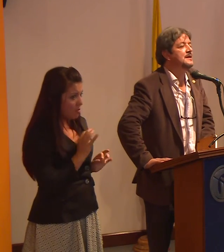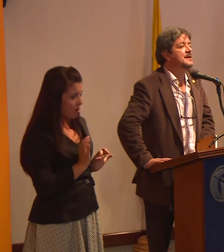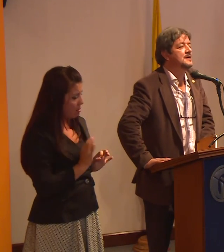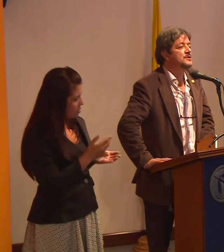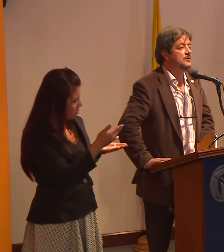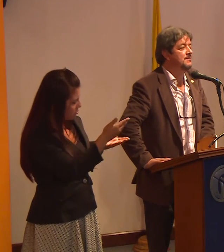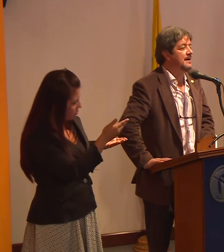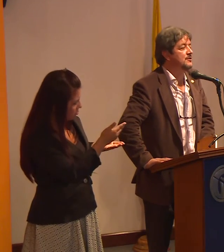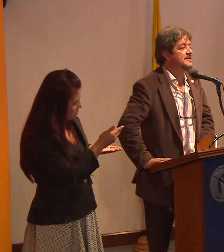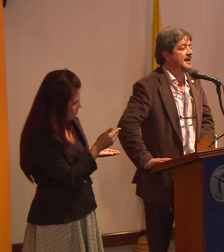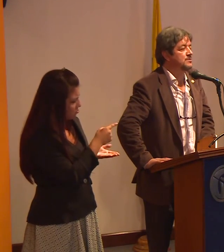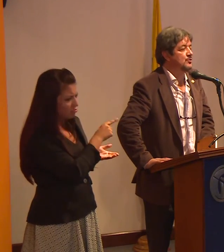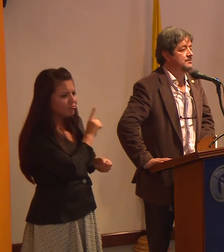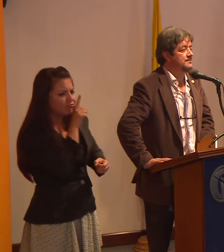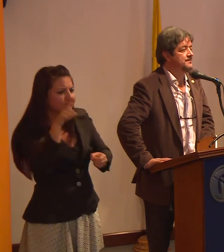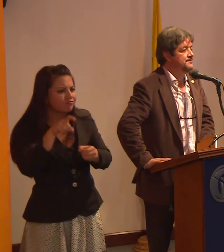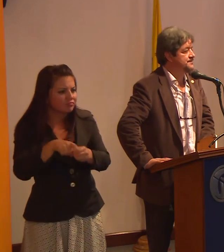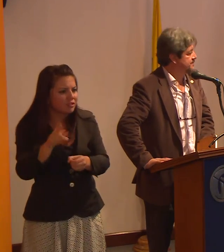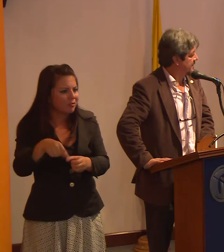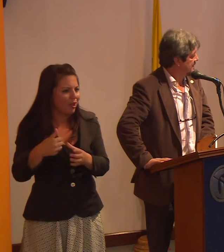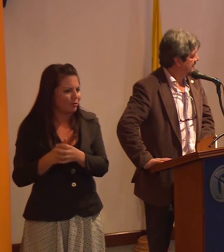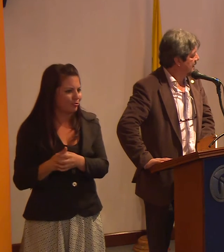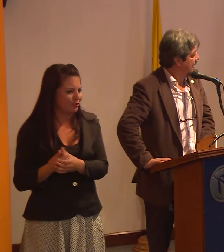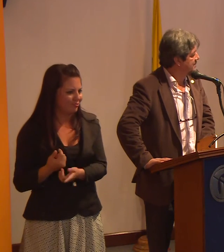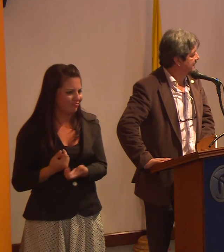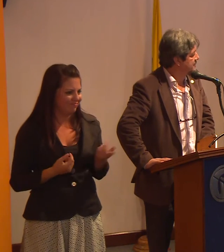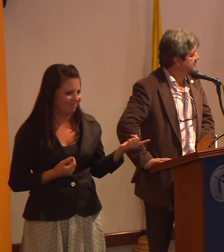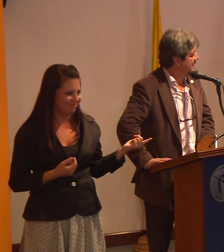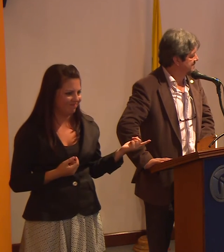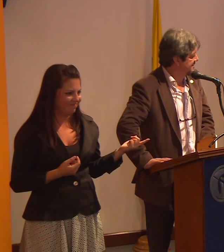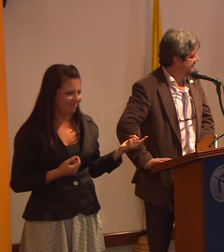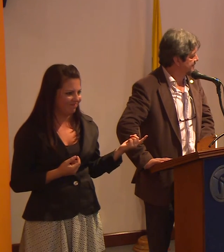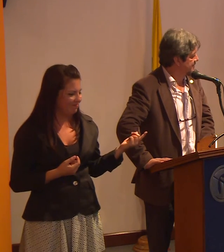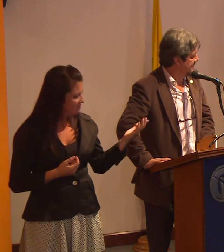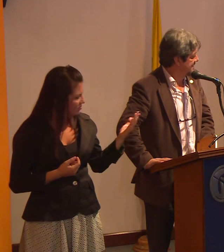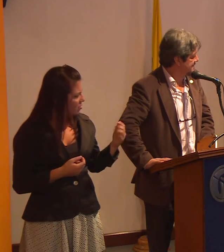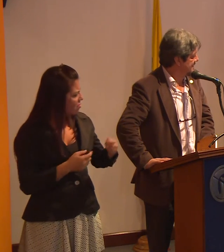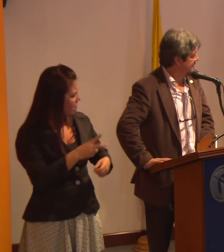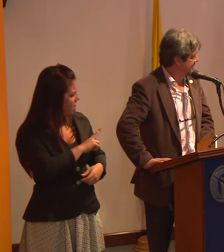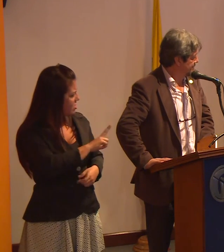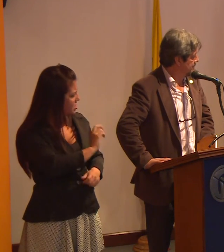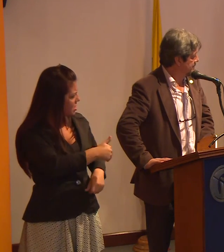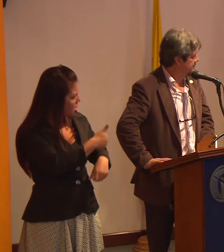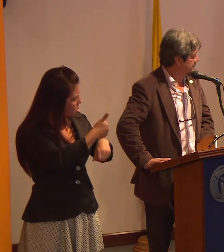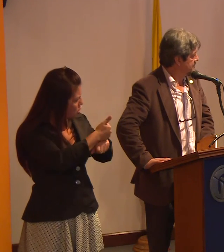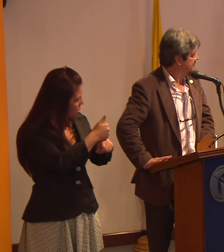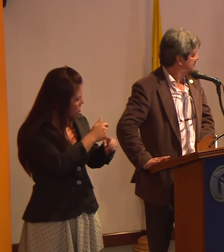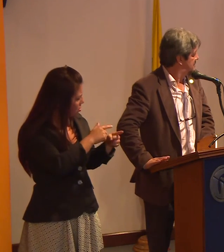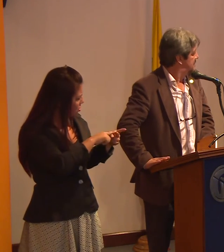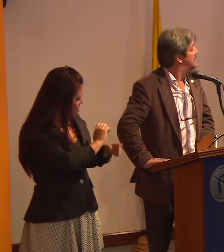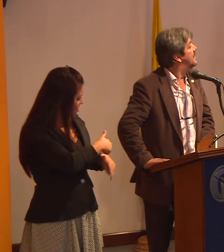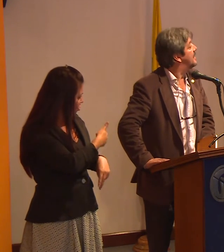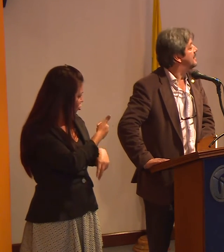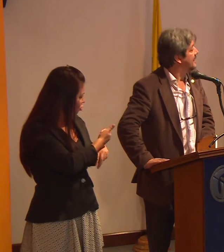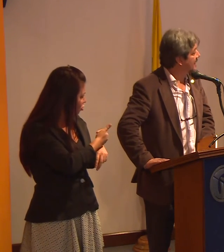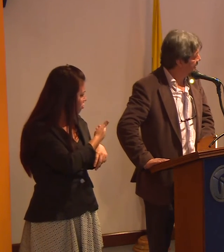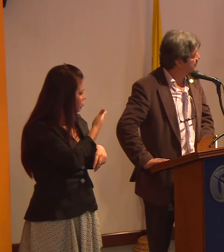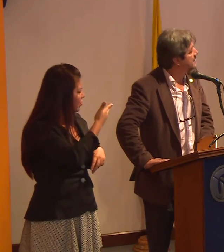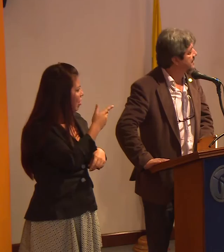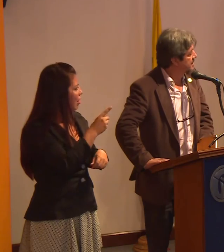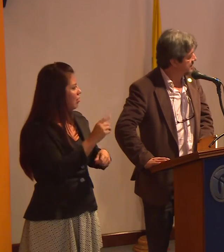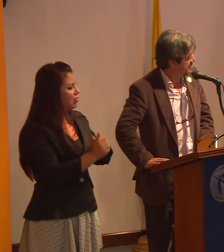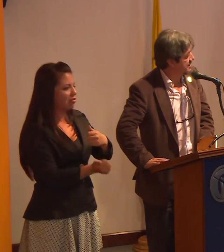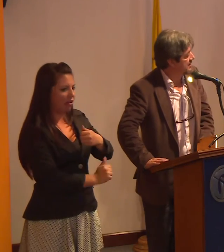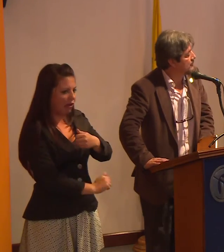corrigen, son miembros de ASPU. Al menos las vicerrectoras, el rector, el